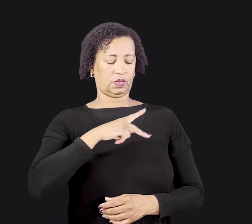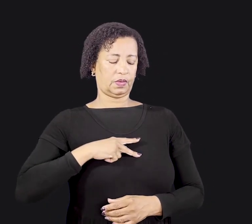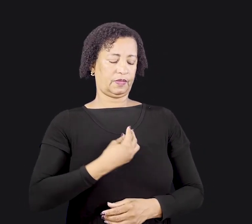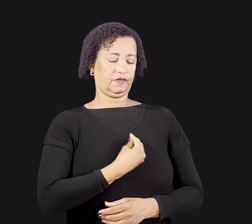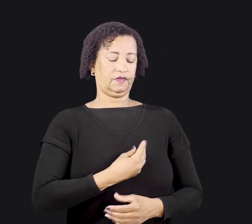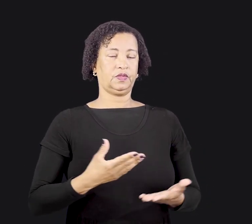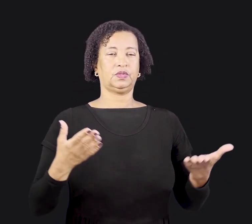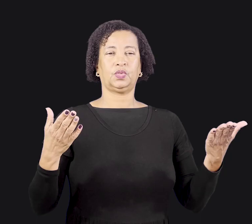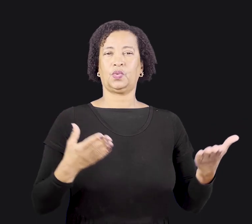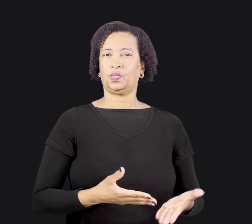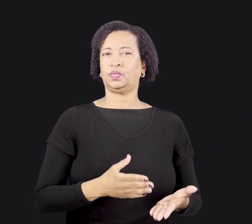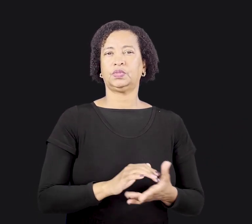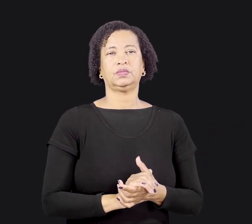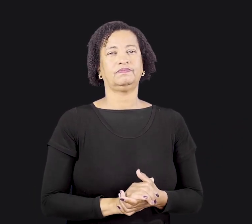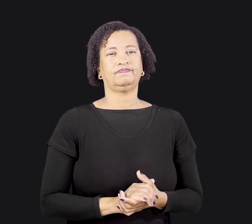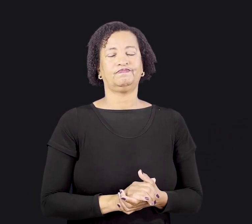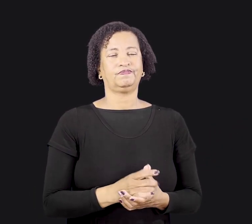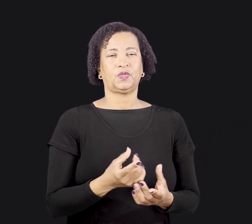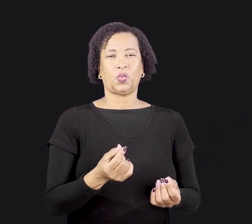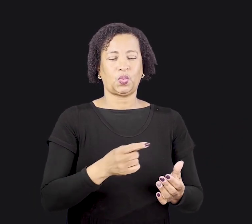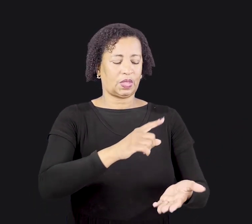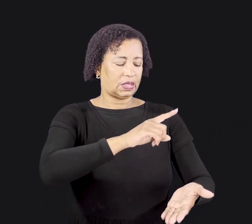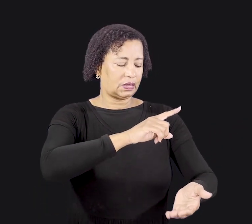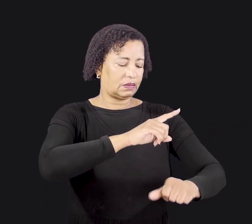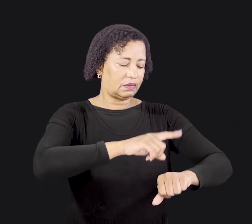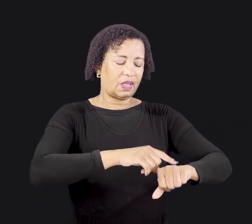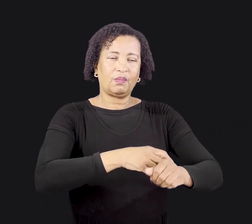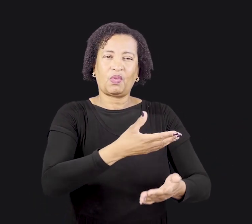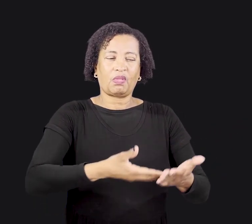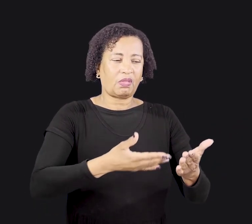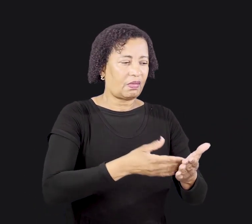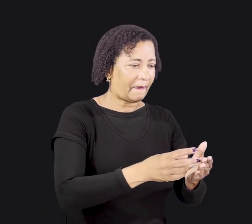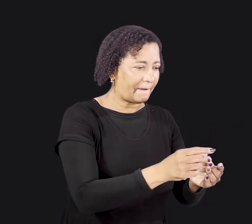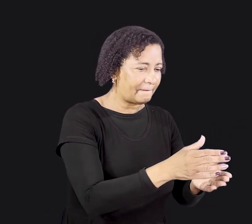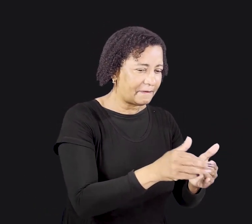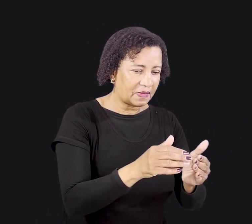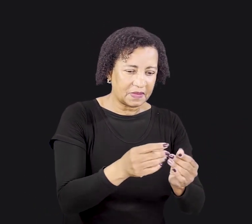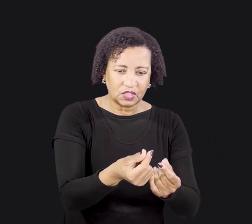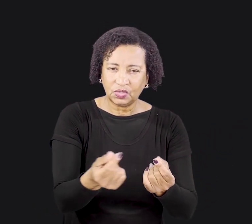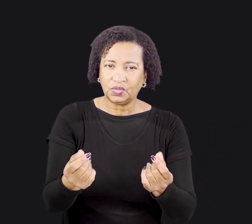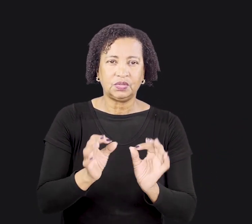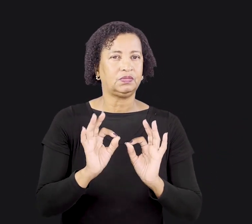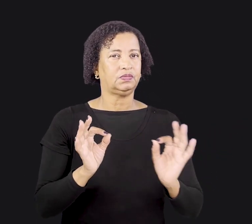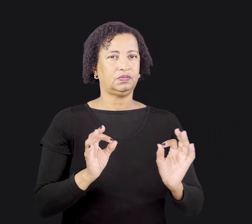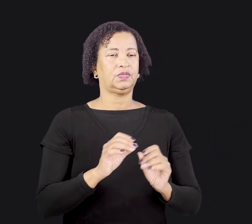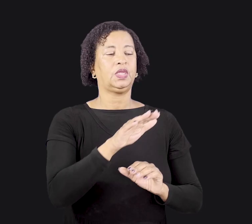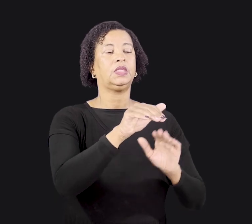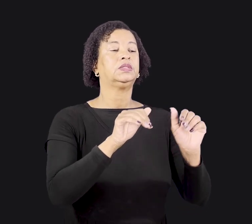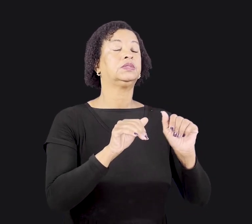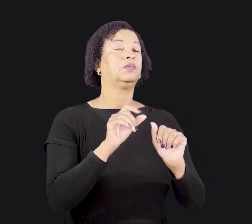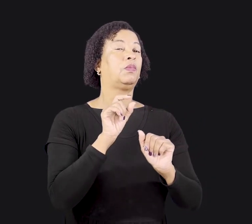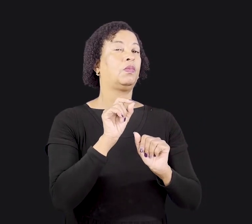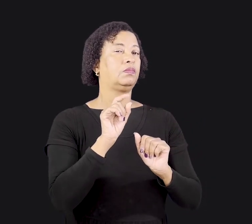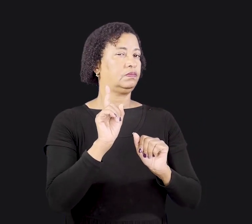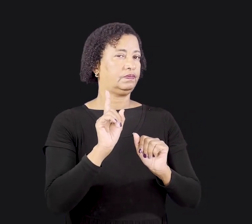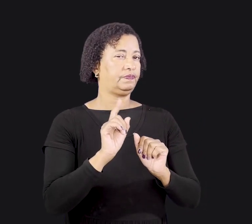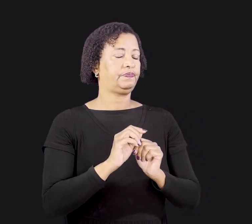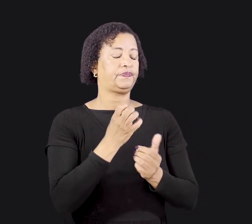hoje, eles não iriam gastar o tempo deles pedindo dinheiro. Eles não tinham sido chamados para isso. No Evangelho de